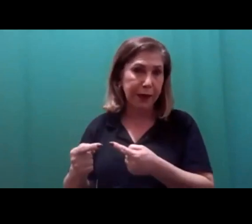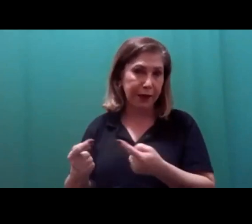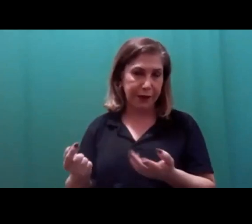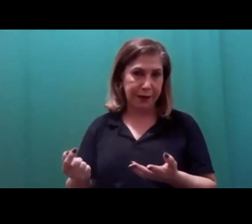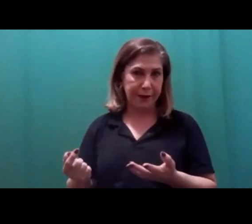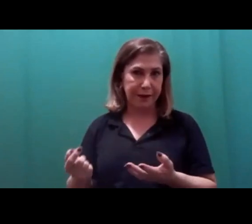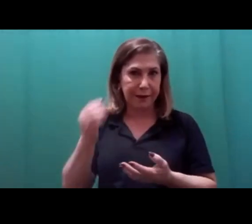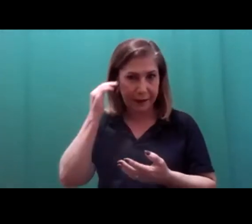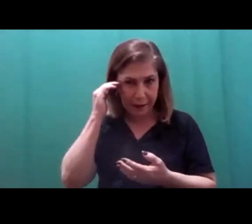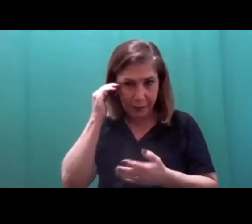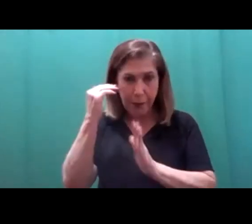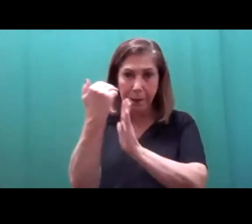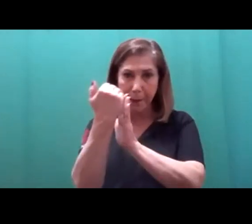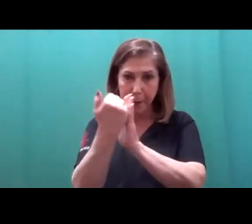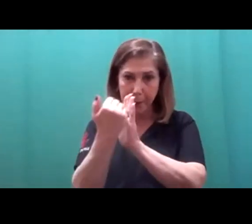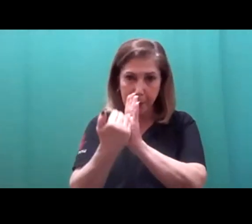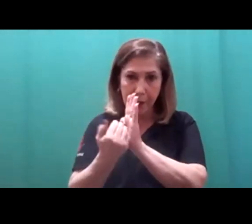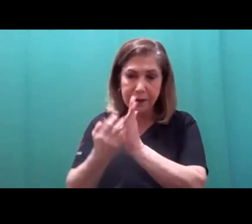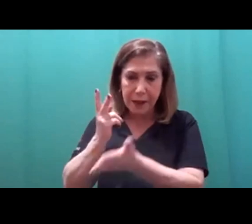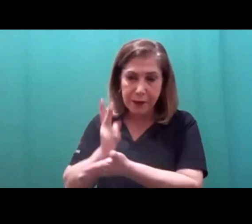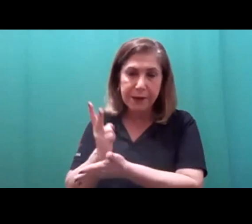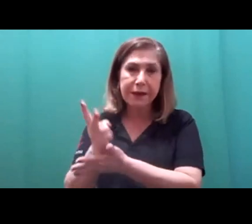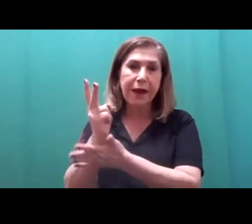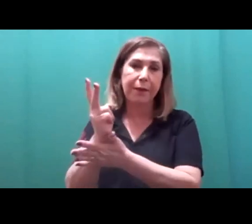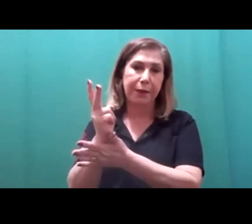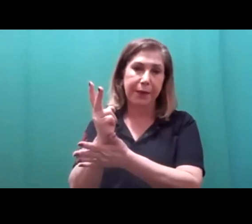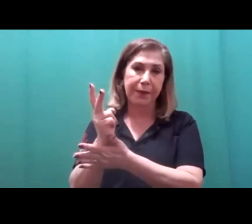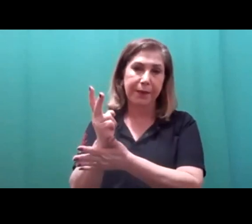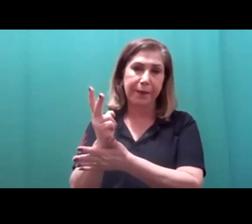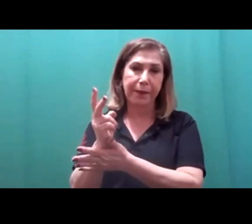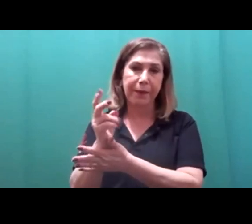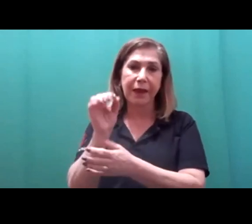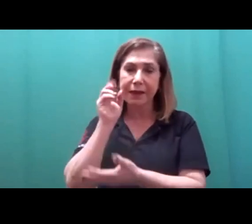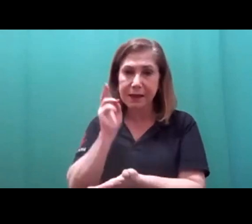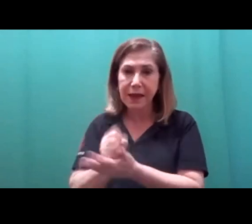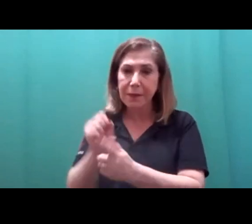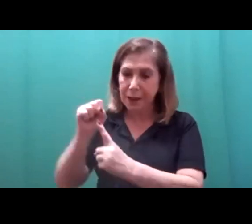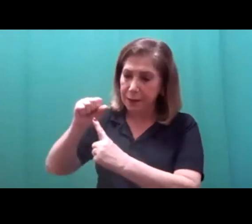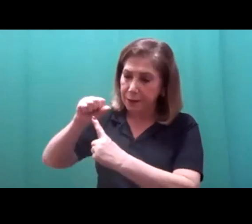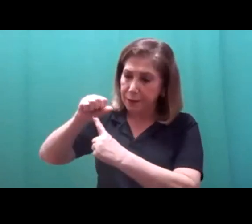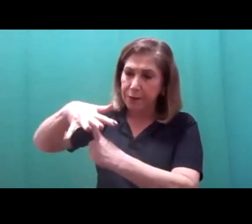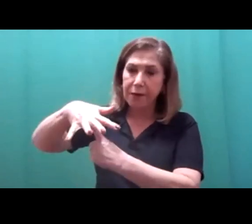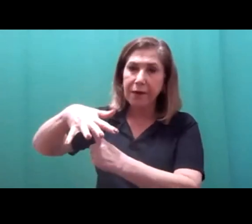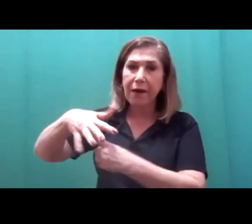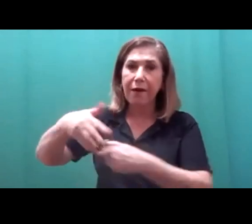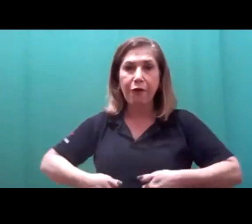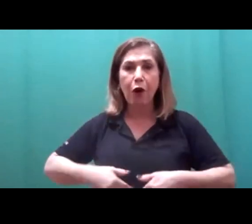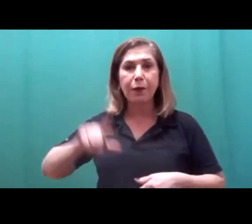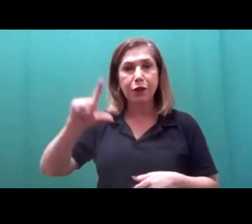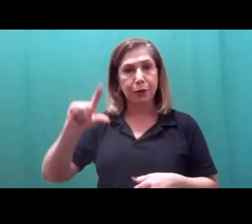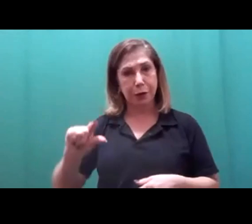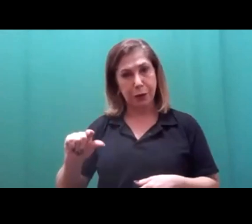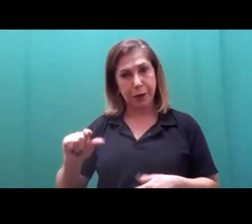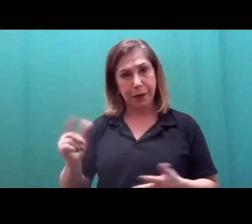de um processo constante e permanente de erradicação da fome. A gente não quer diminuir, a gente não quer